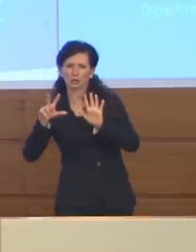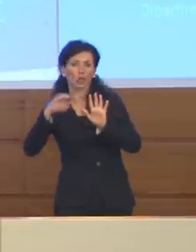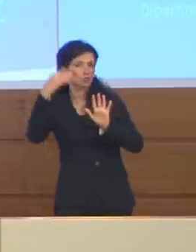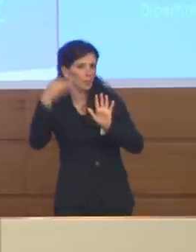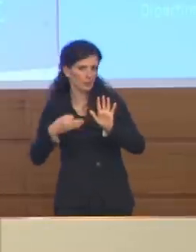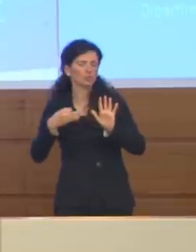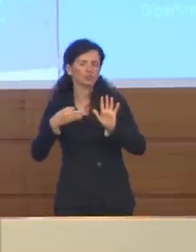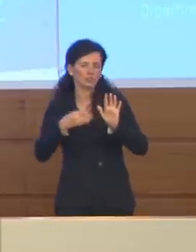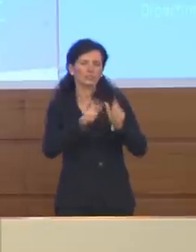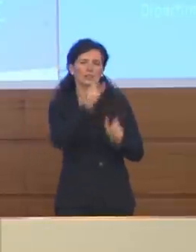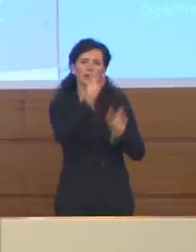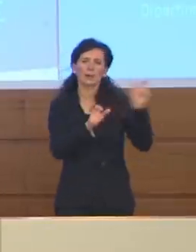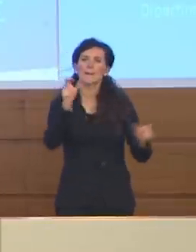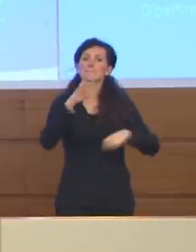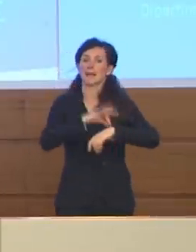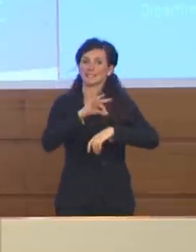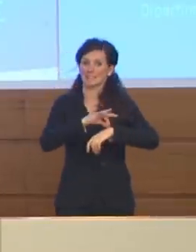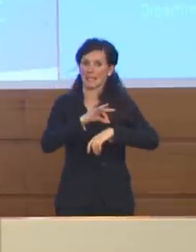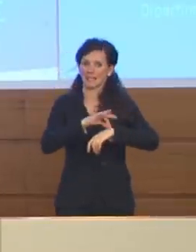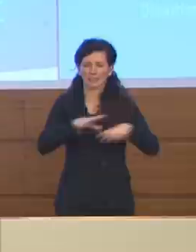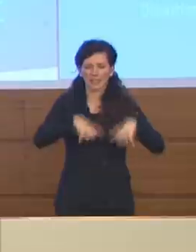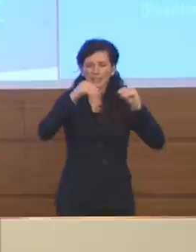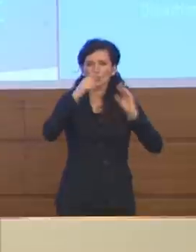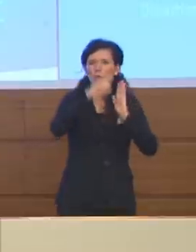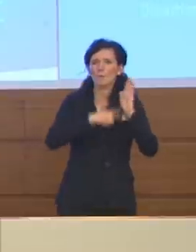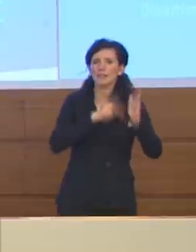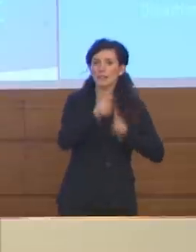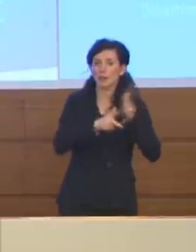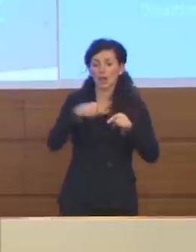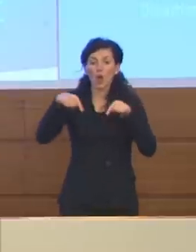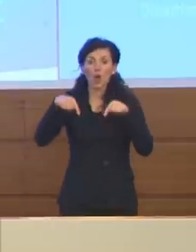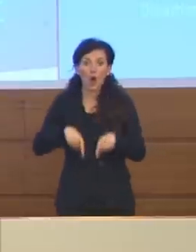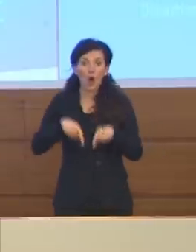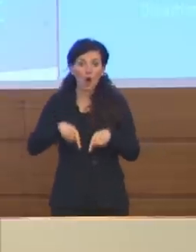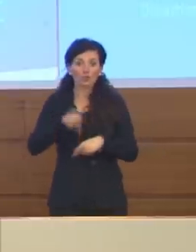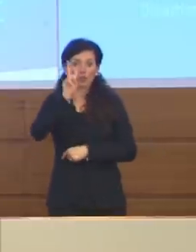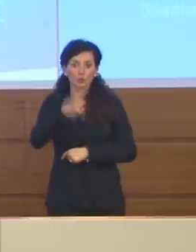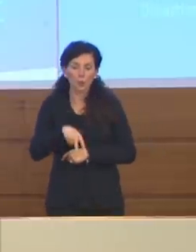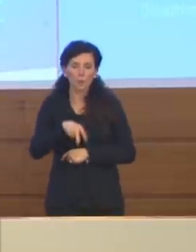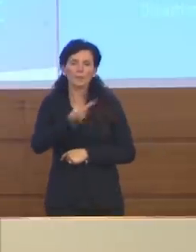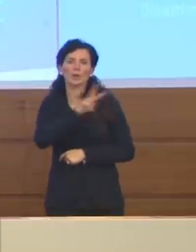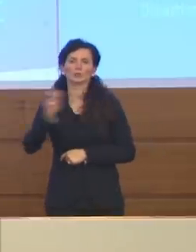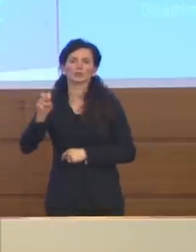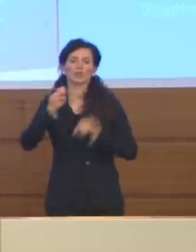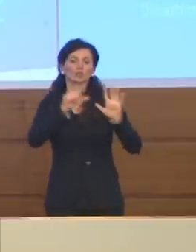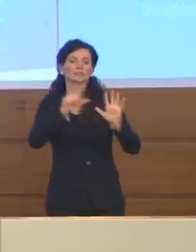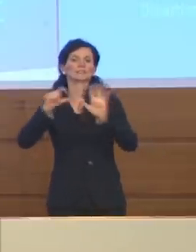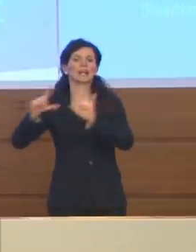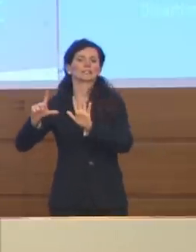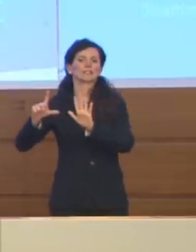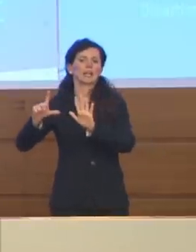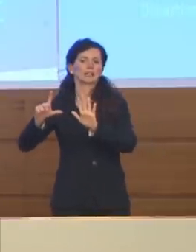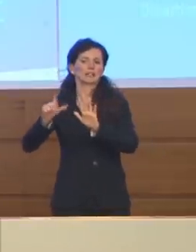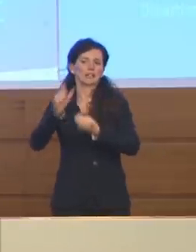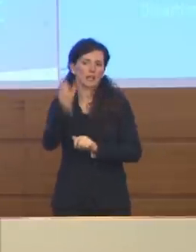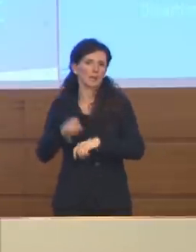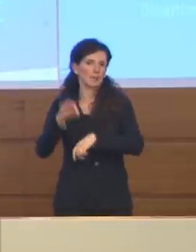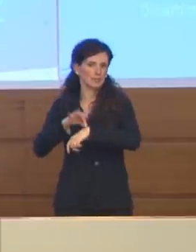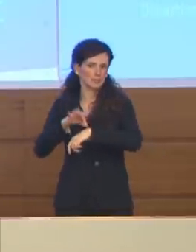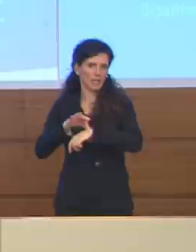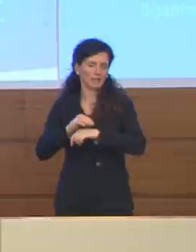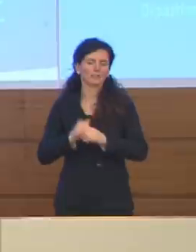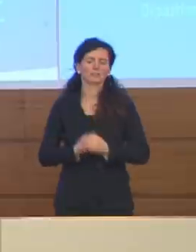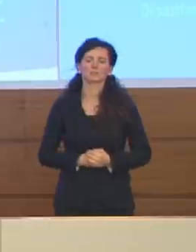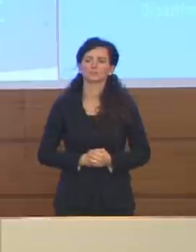essere precisi oggi siamo a 2.267 l'altra